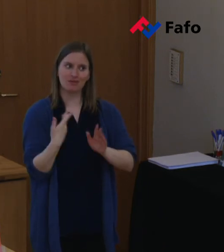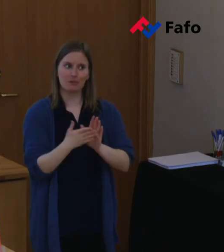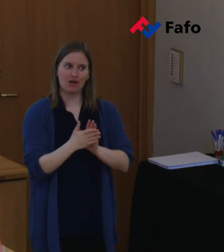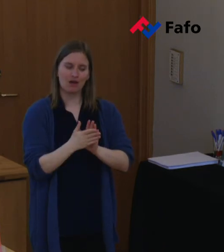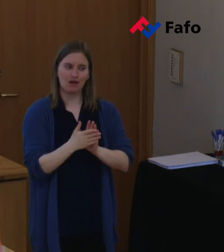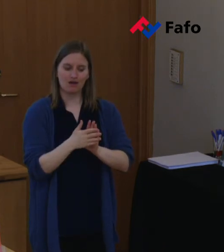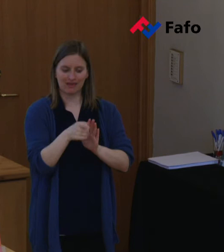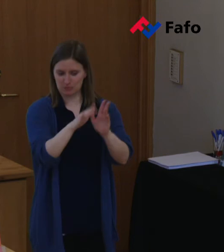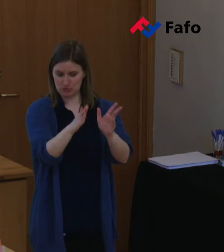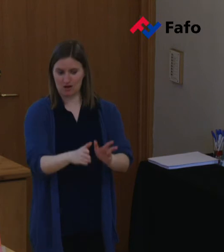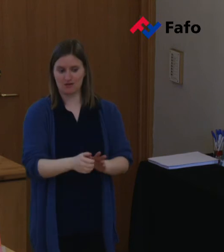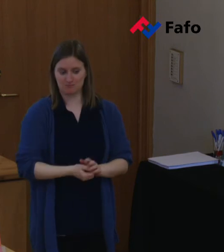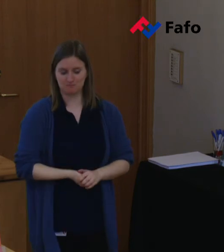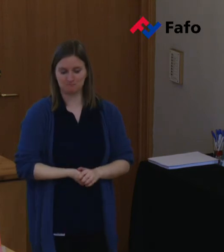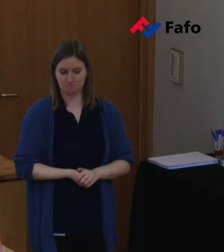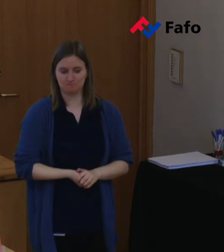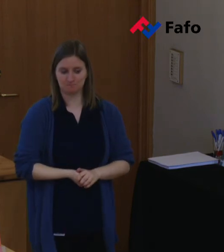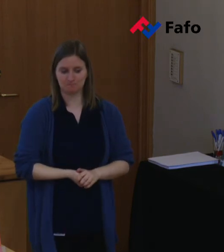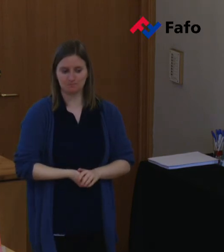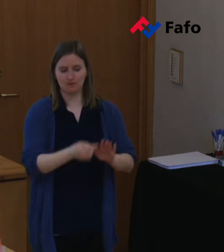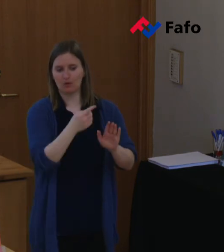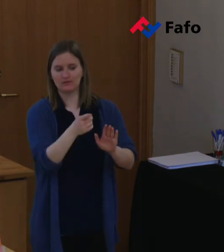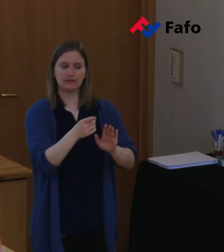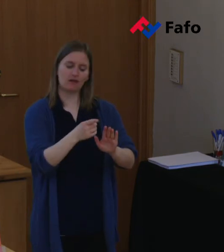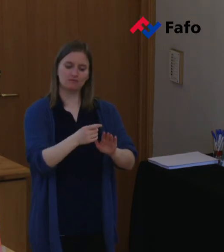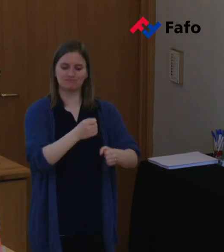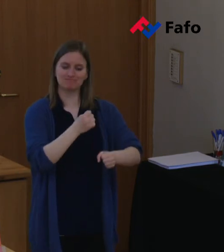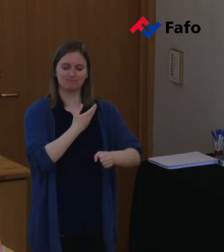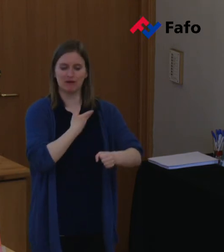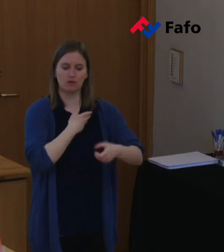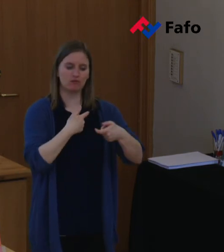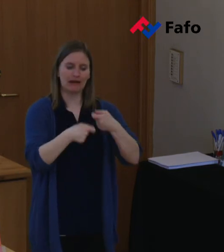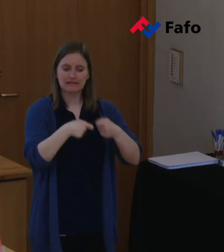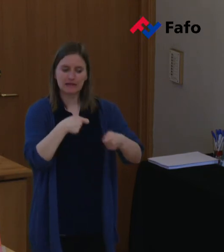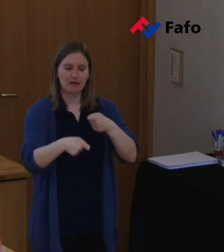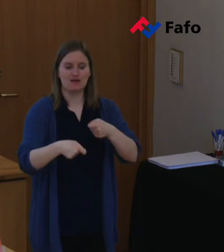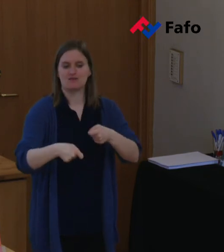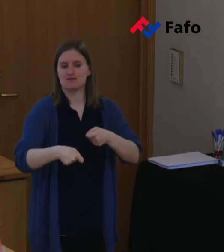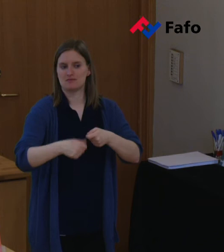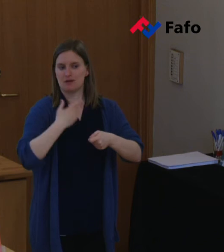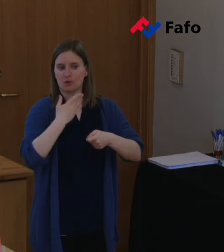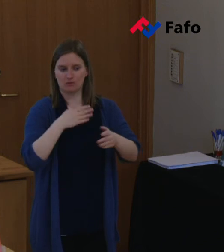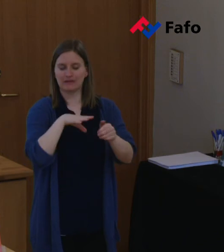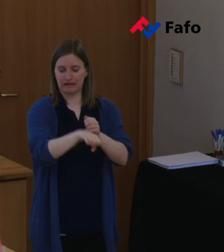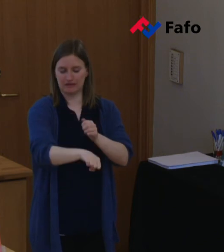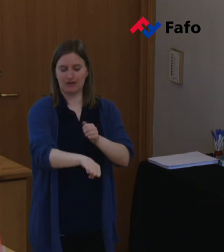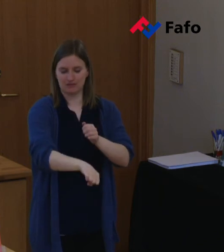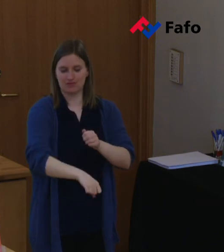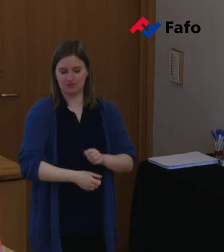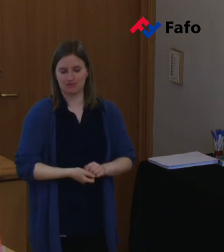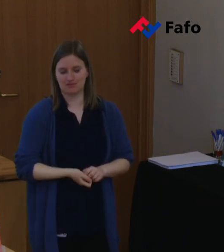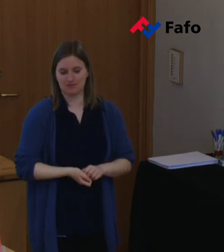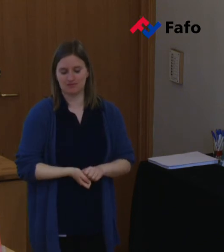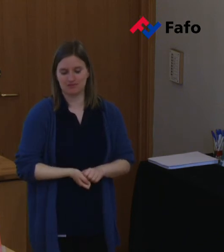med den modellen. Og dette at de veldig fleksible og veldig god tilgjengelighet.